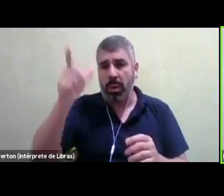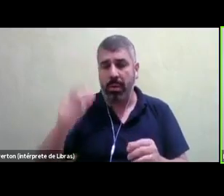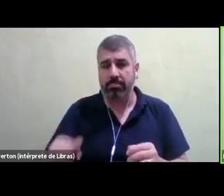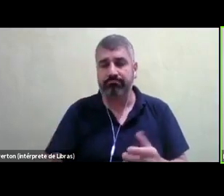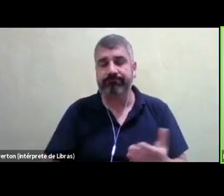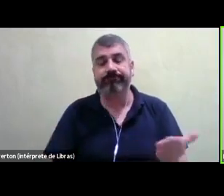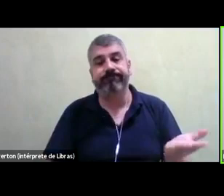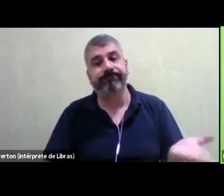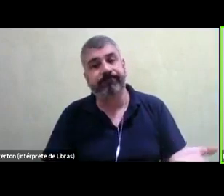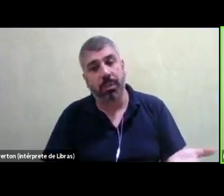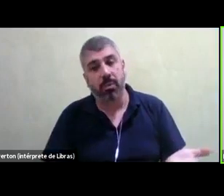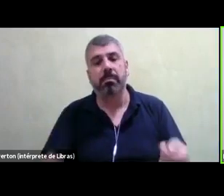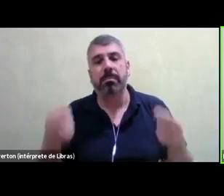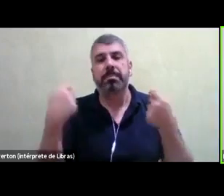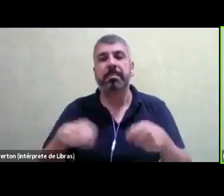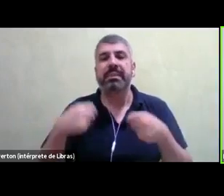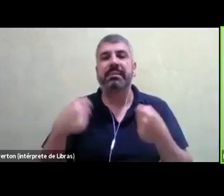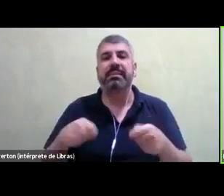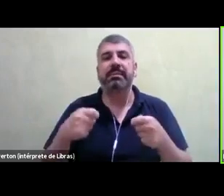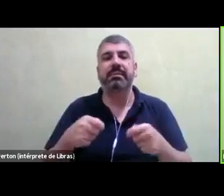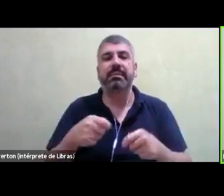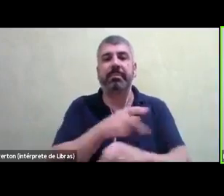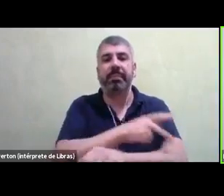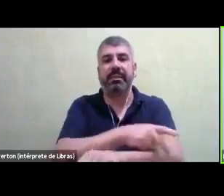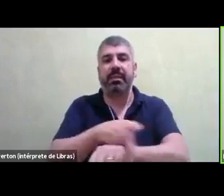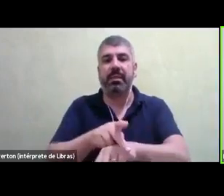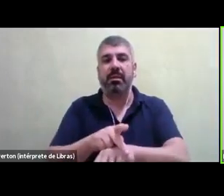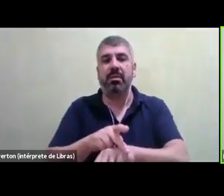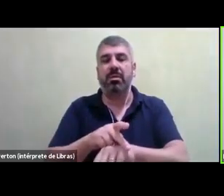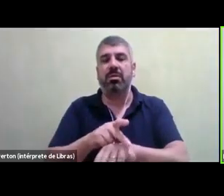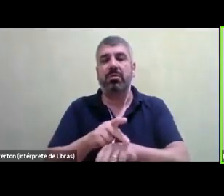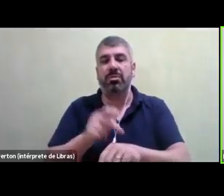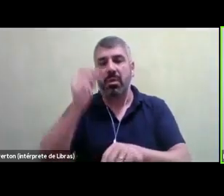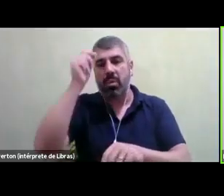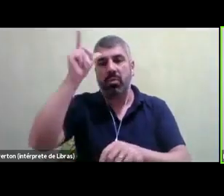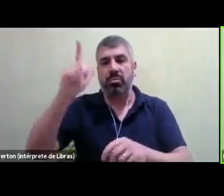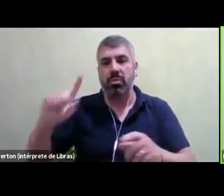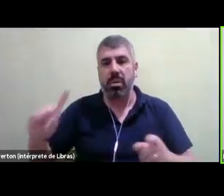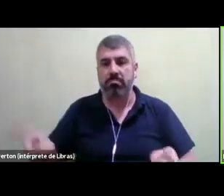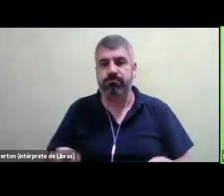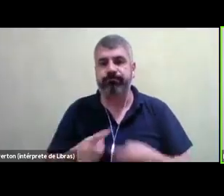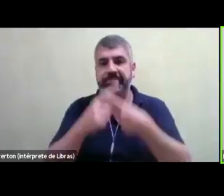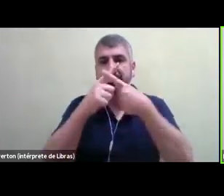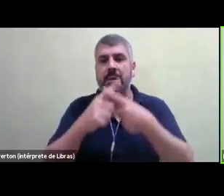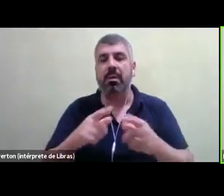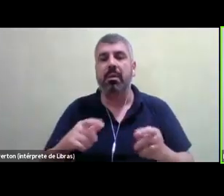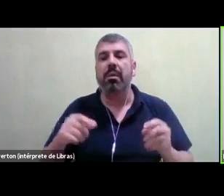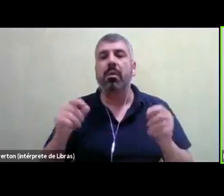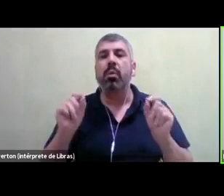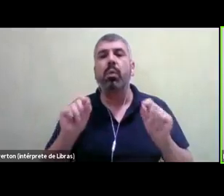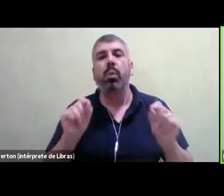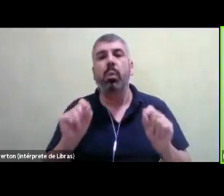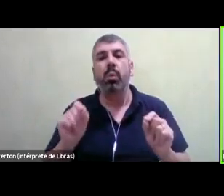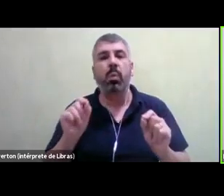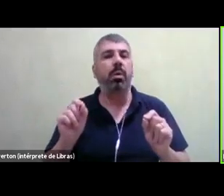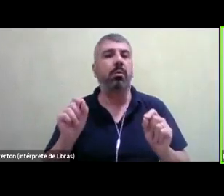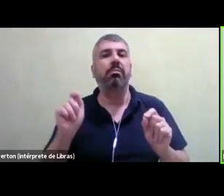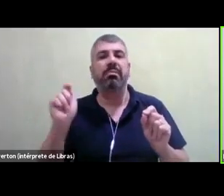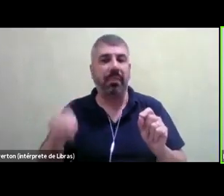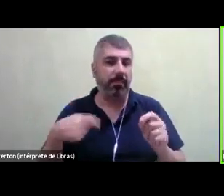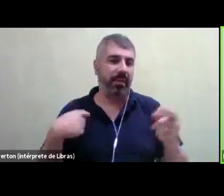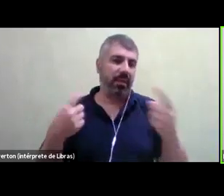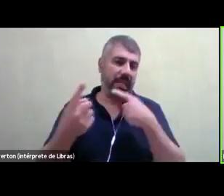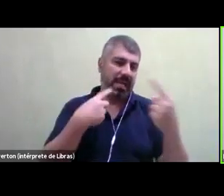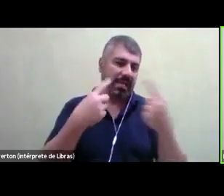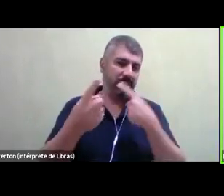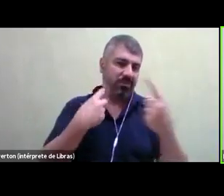Portanto, é necessário uma pedagogia intercultural, né, um olhar intercultural para que haja uma relação com esse